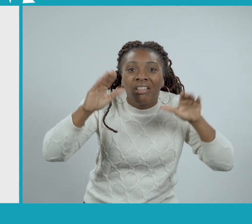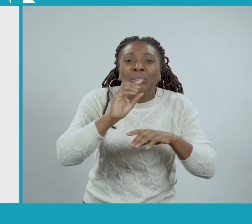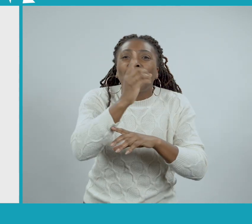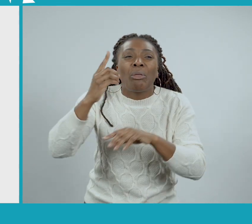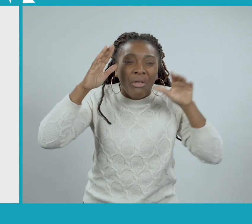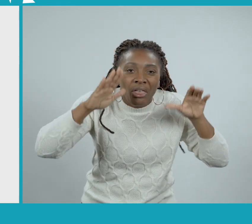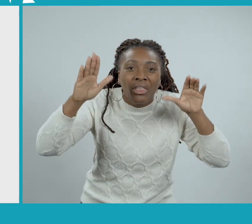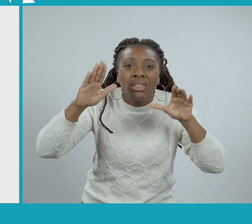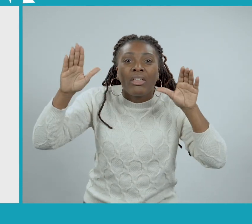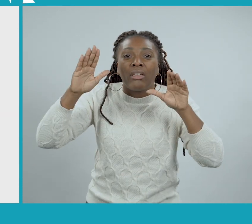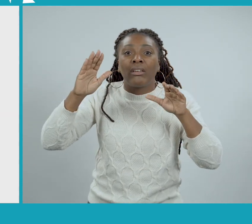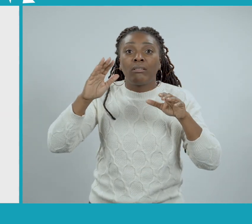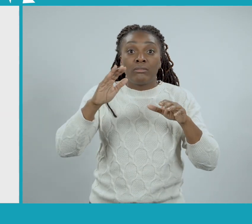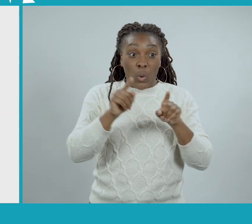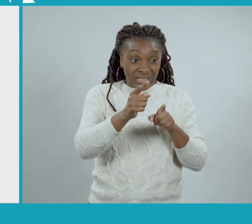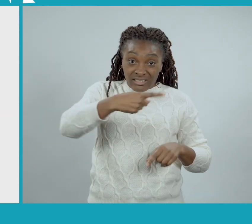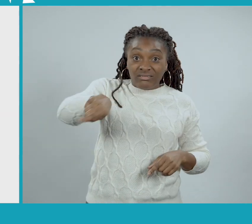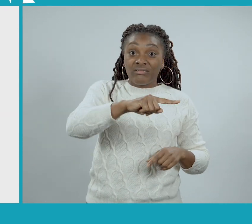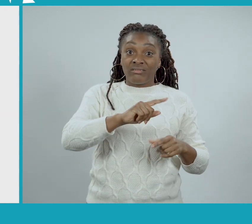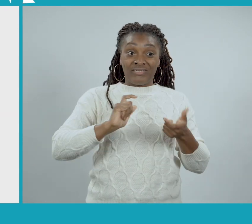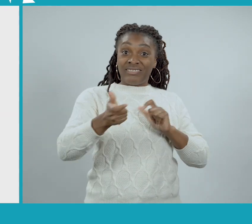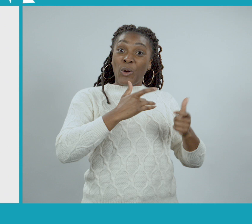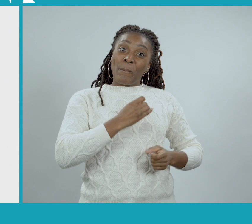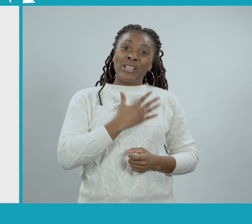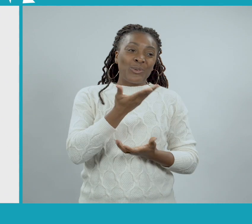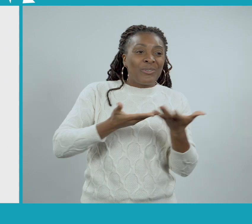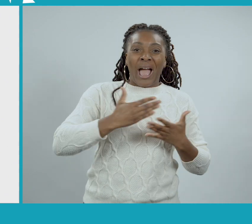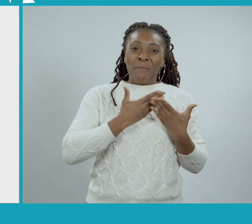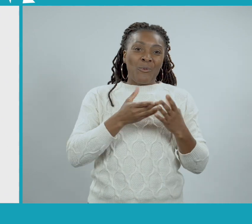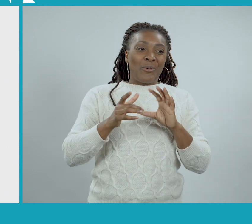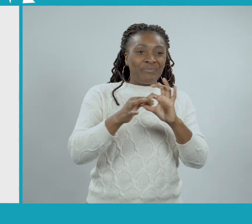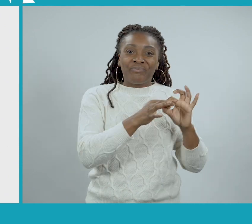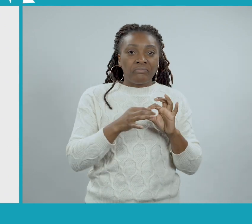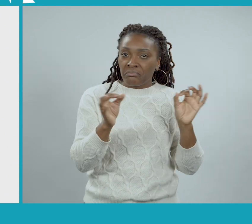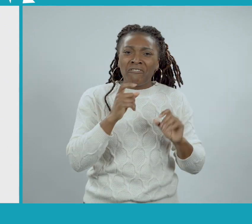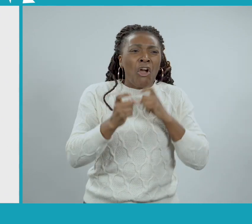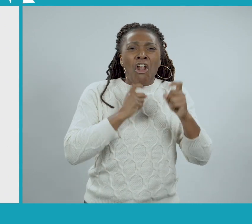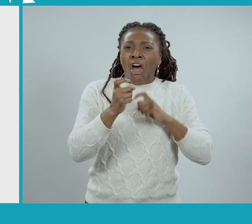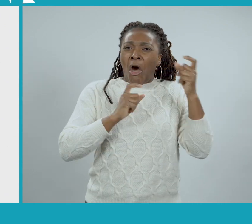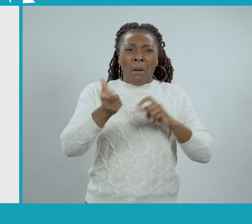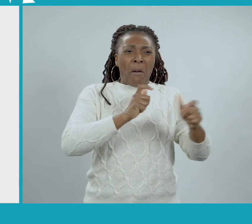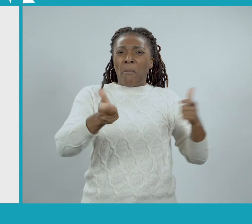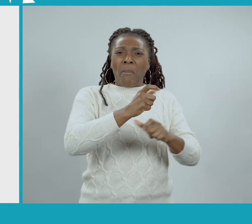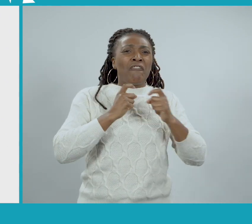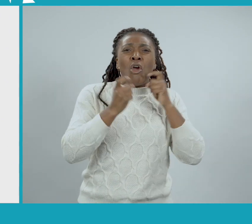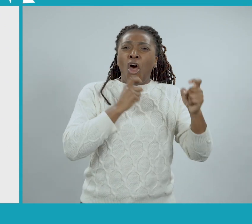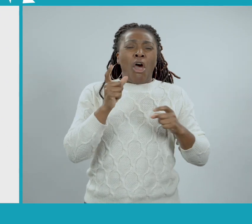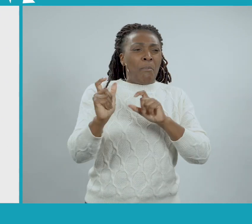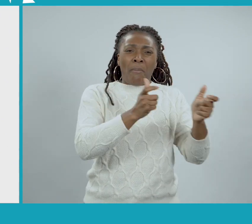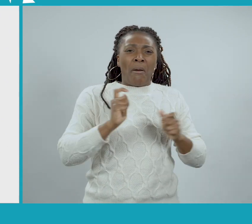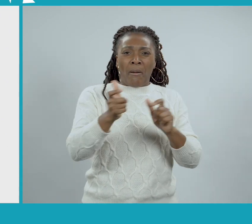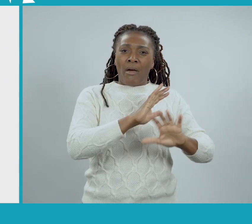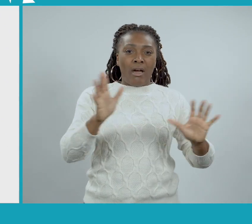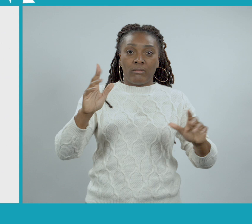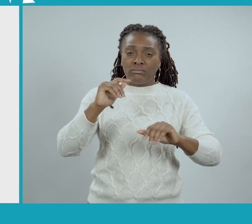au lieu de faire preuve de compassion les uns envers les autres, ils font preuve de violence. Leur rébellion